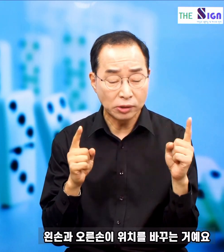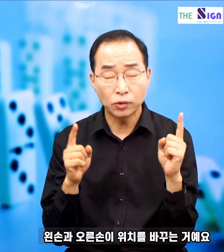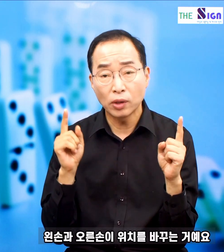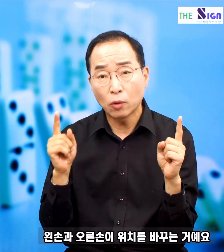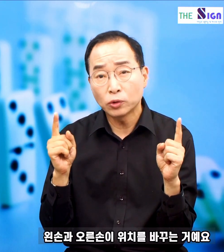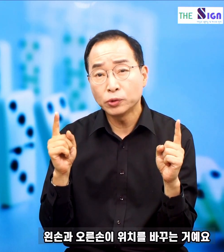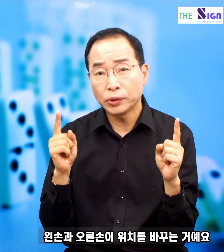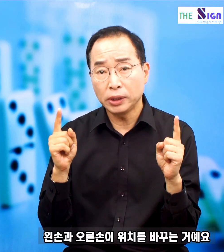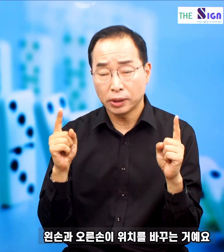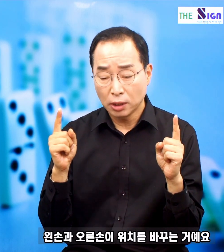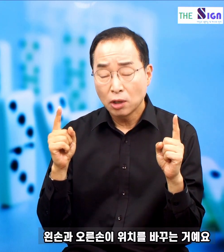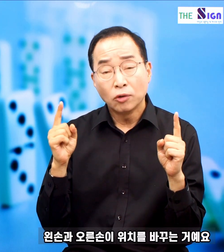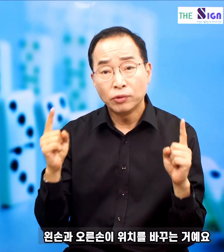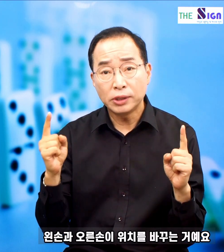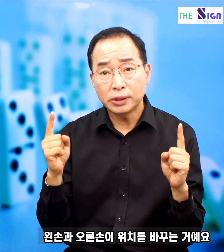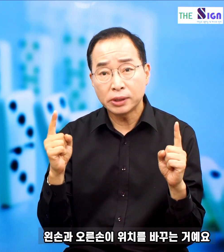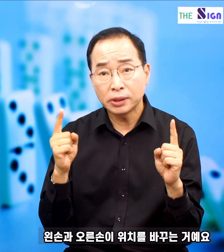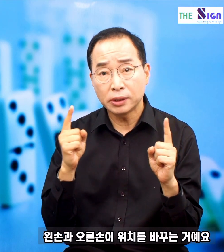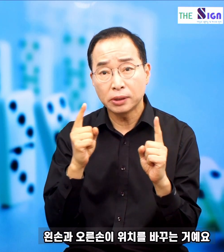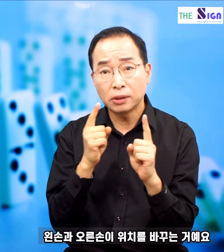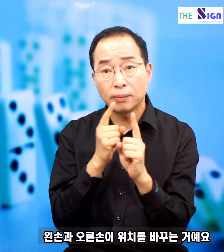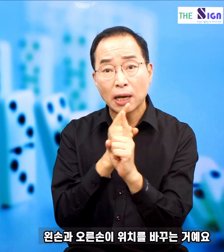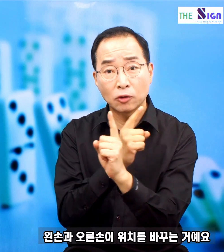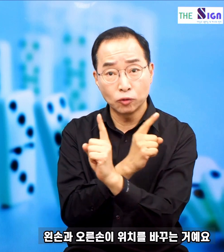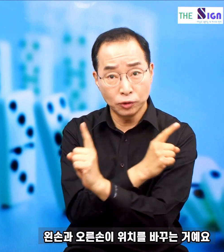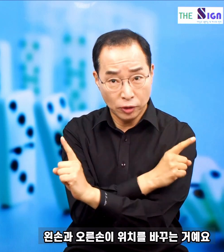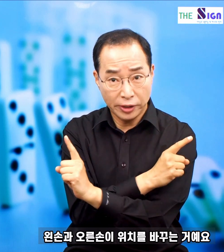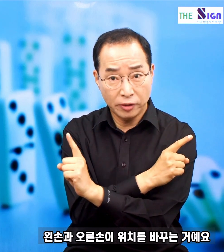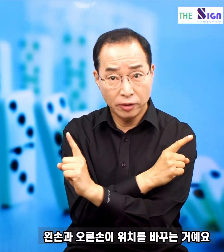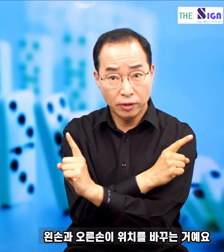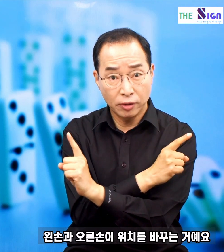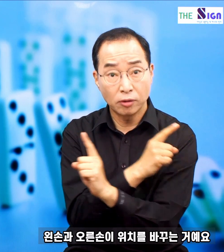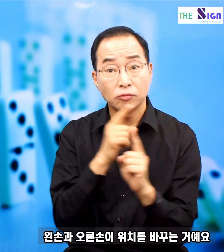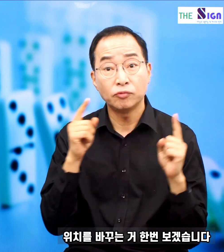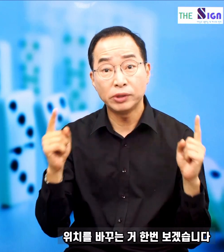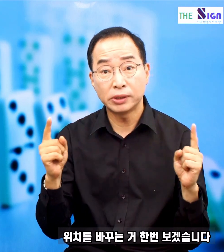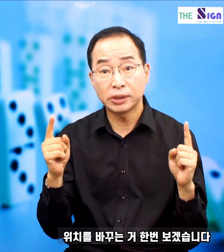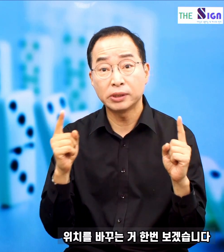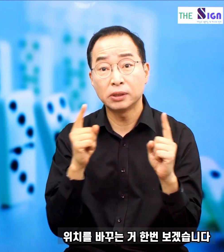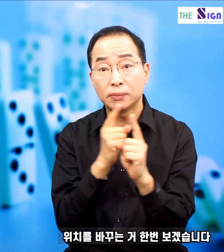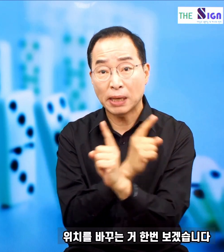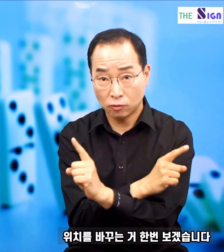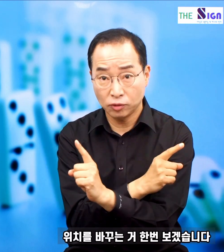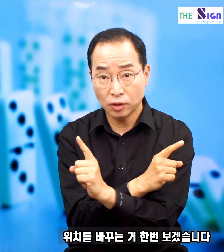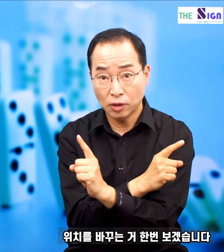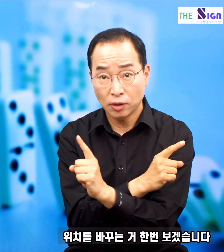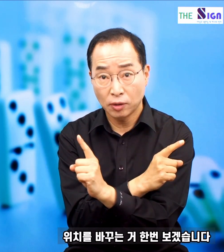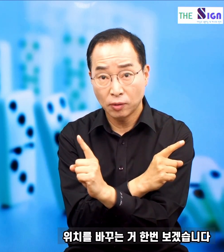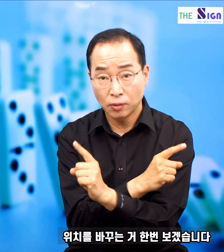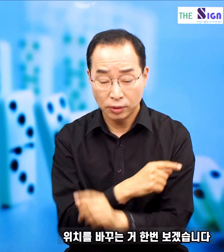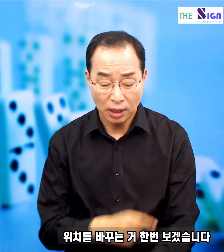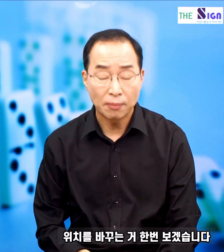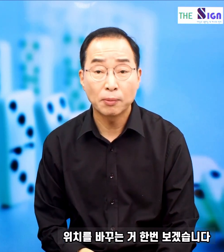왼손과 오른손이 위치를 바꾸는 거예요. 위치를 바꾸는 거. 한번